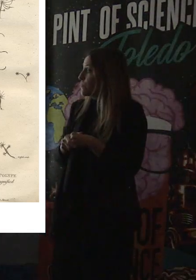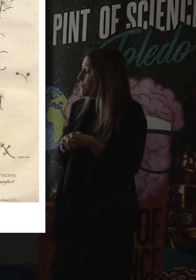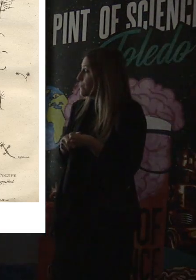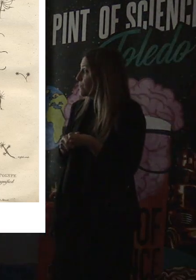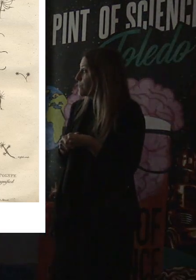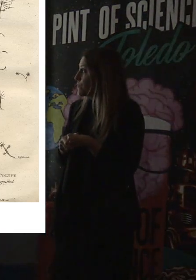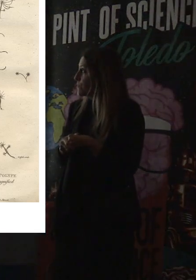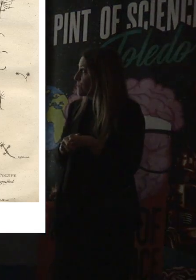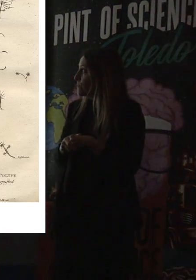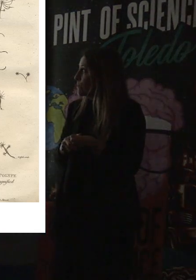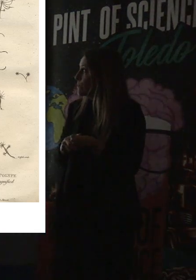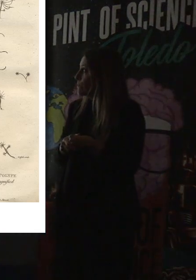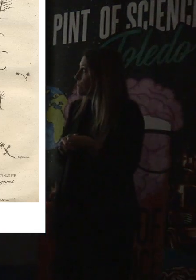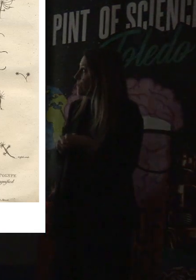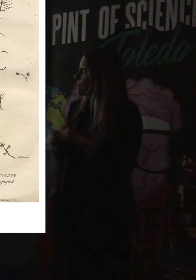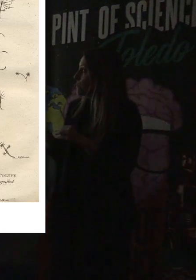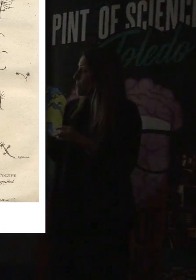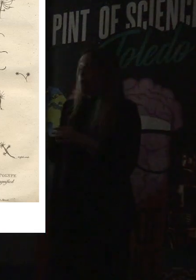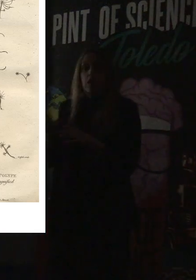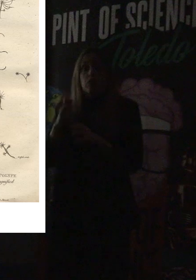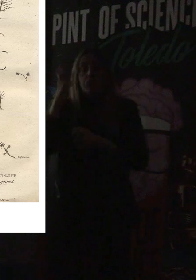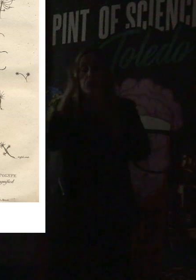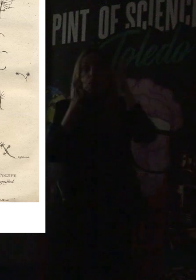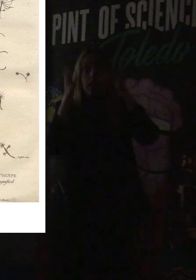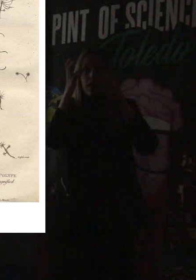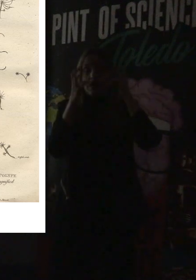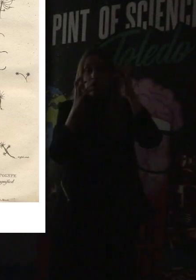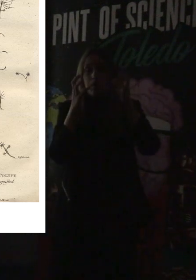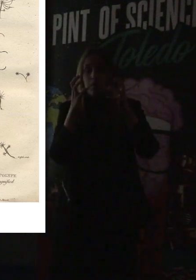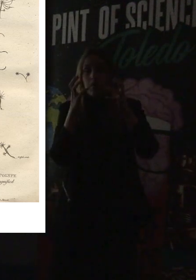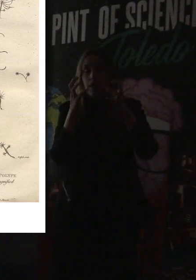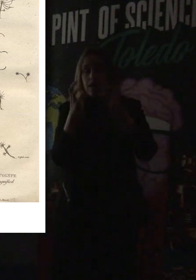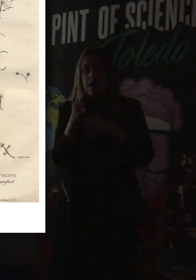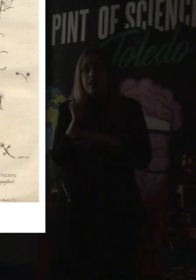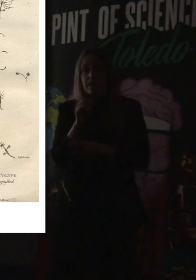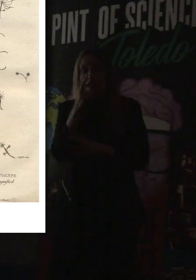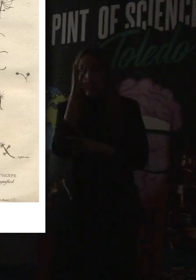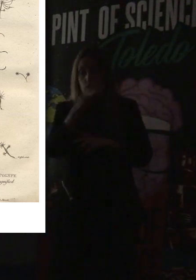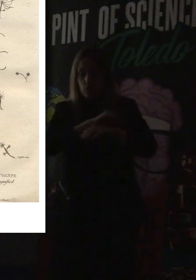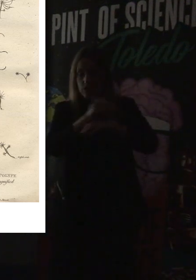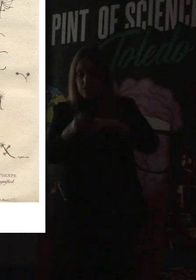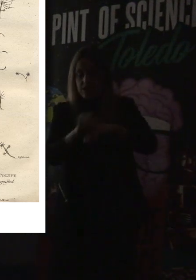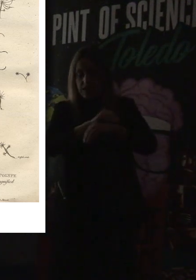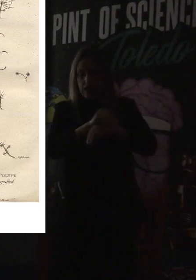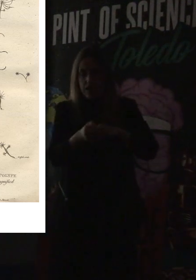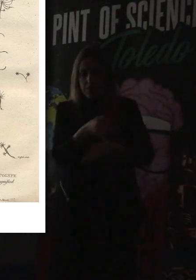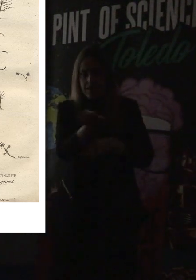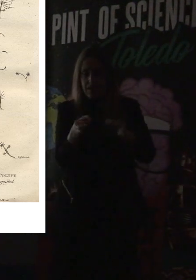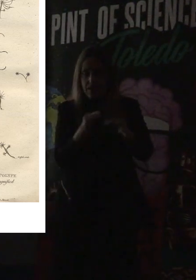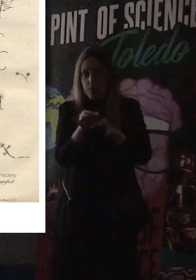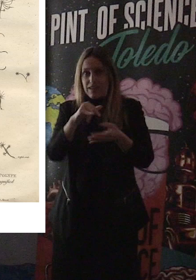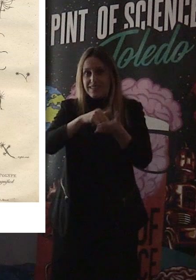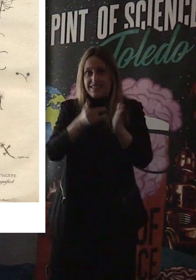tiene aquí. El pulpo es muy simple. Es un animalito que tiene dos capas de células y el sistema nervioso